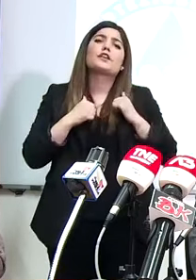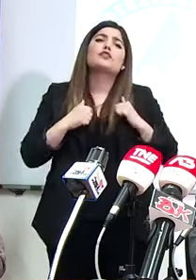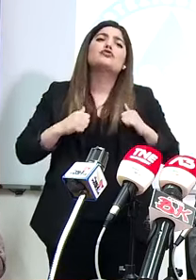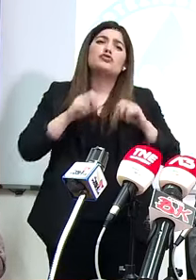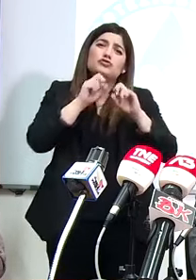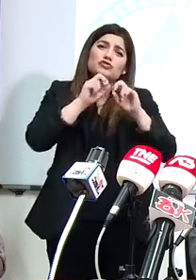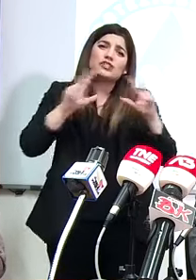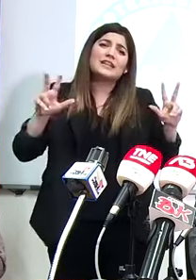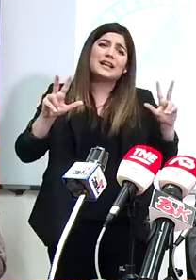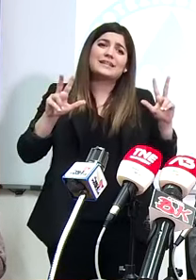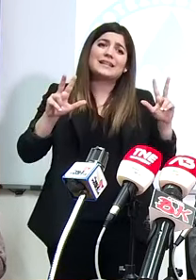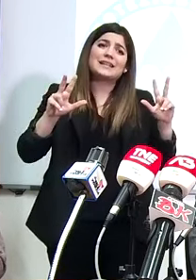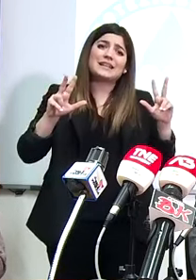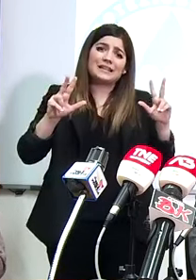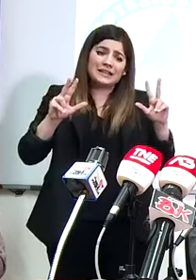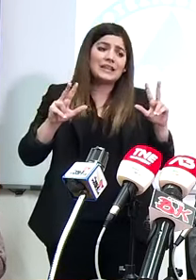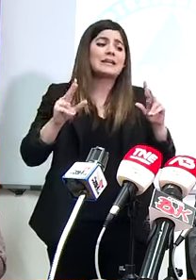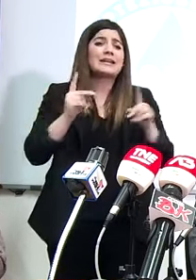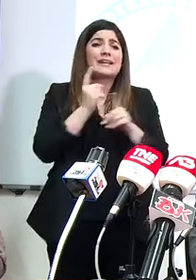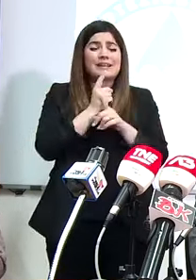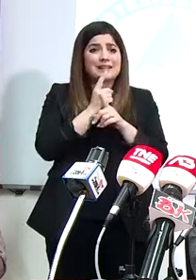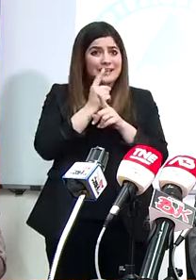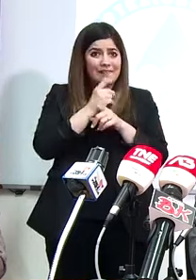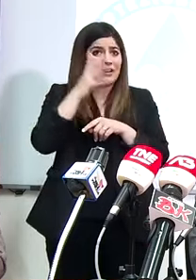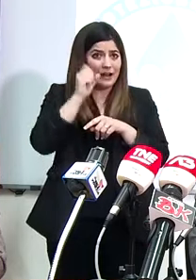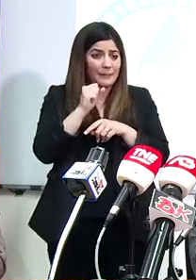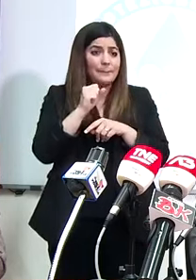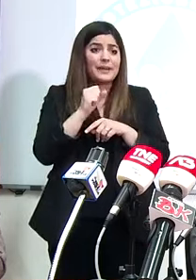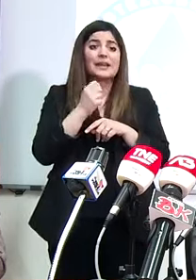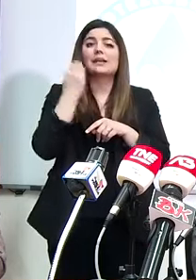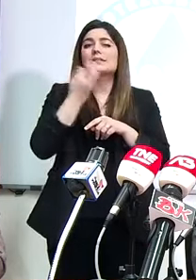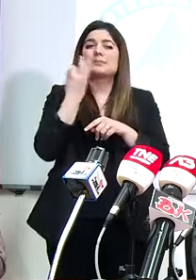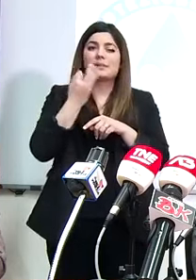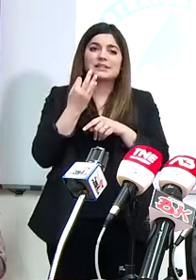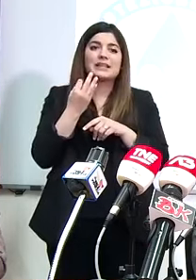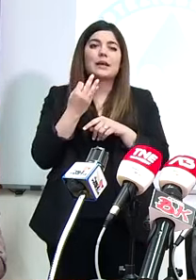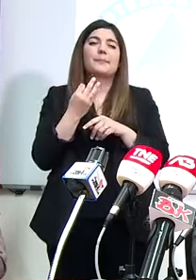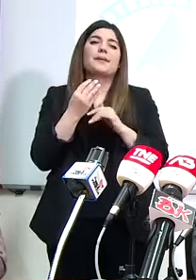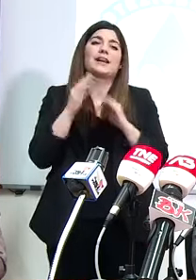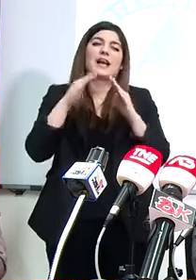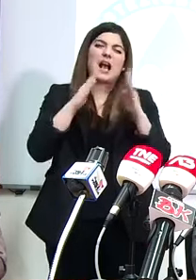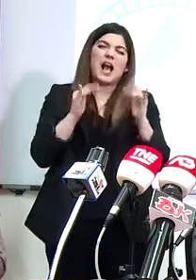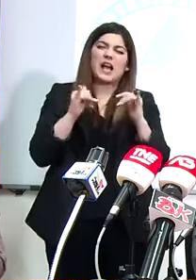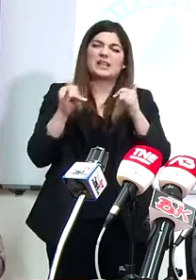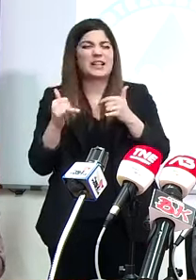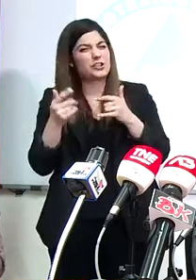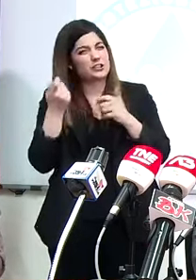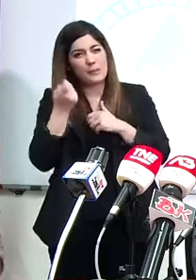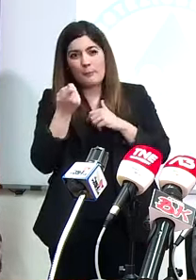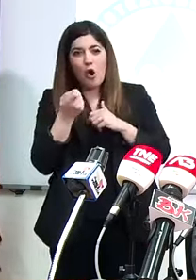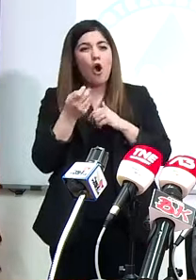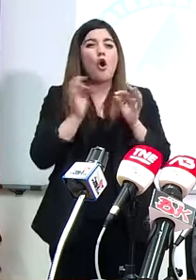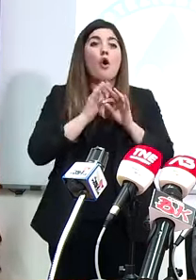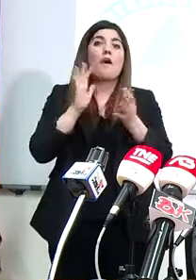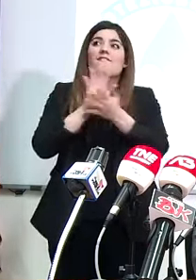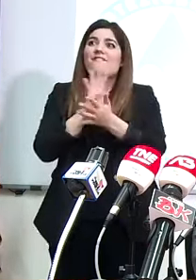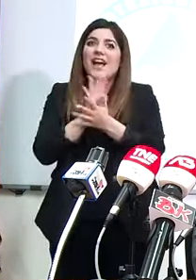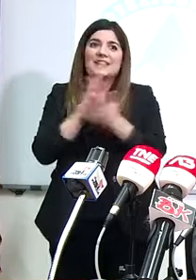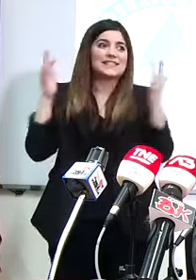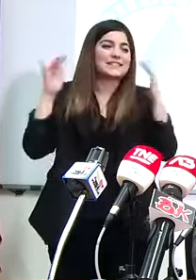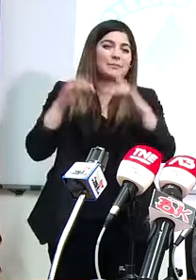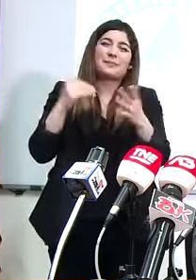non mollare la presa vuol dire anche non muoversi non assembramenti non feste e farlo capire soprattutto a chi dall'altra parte